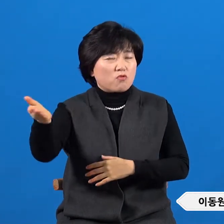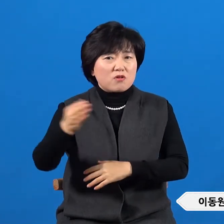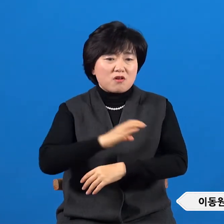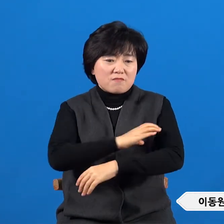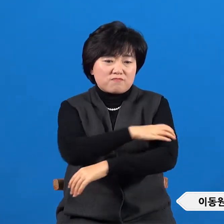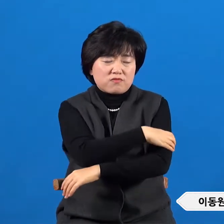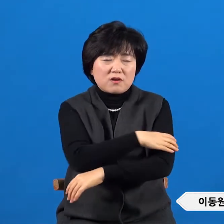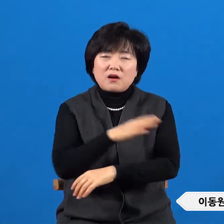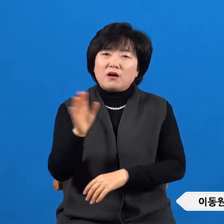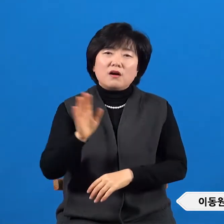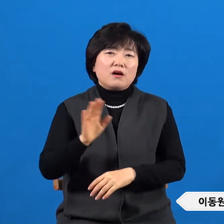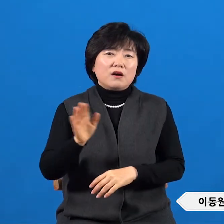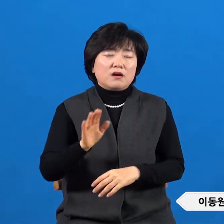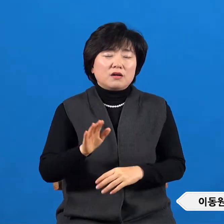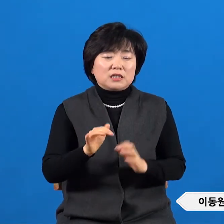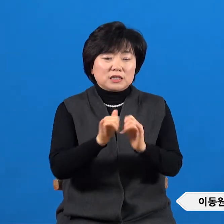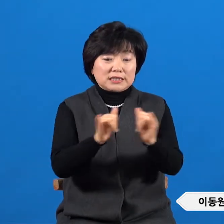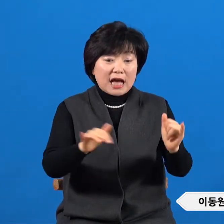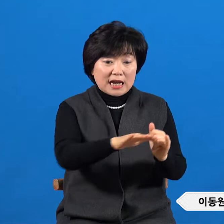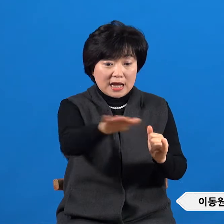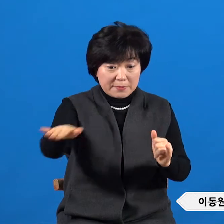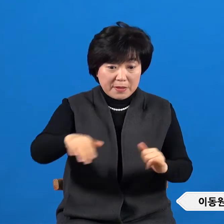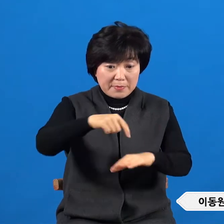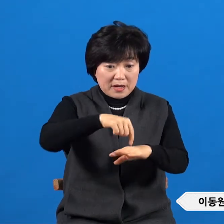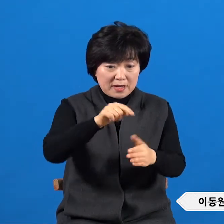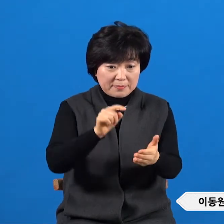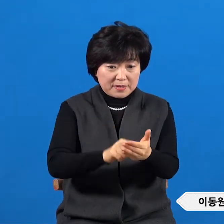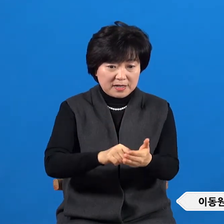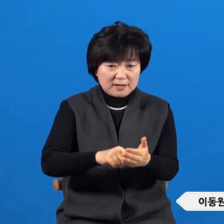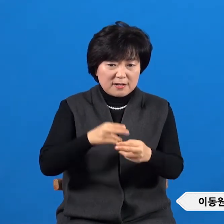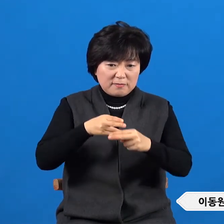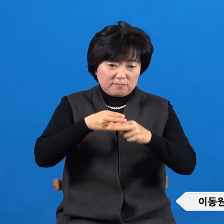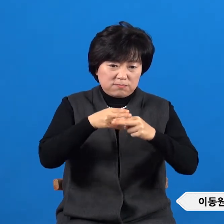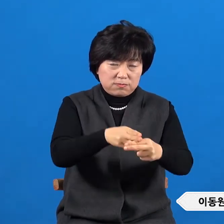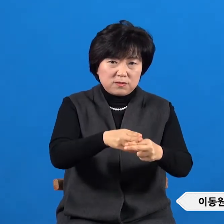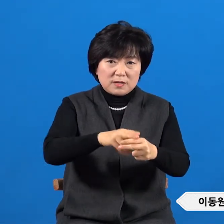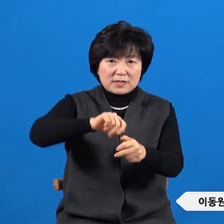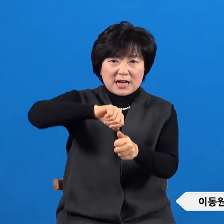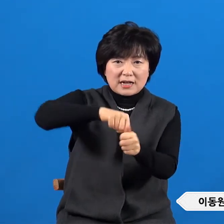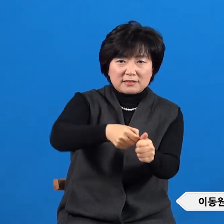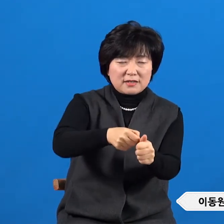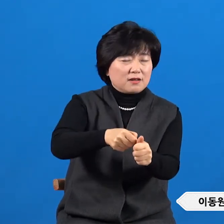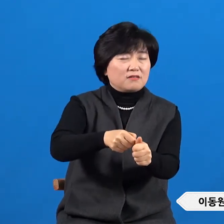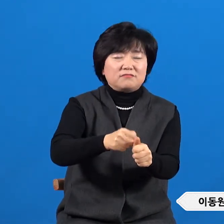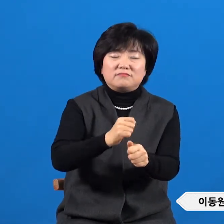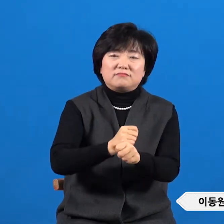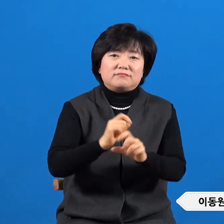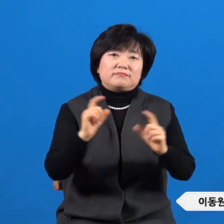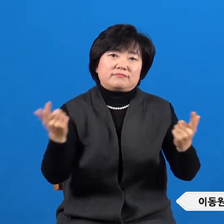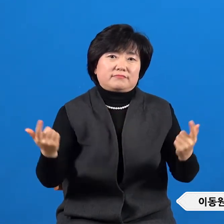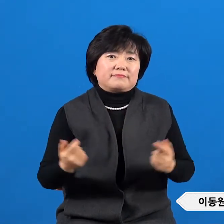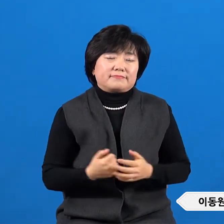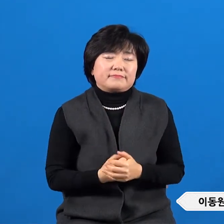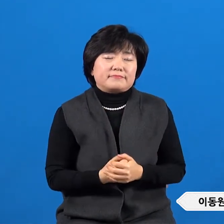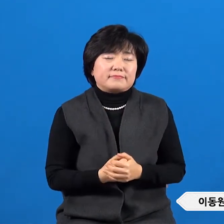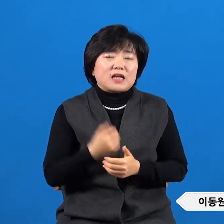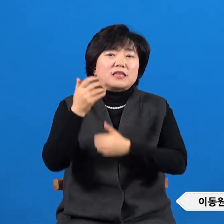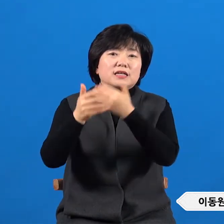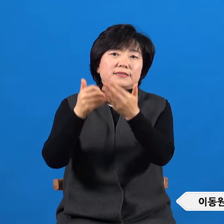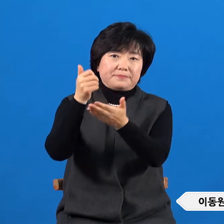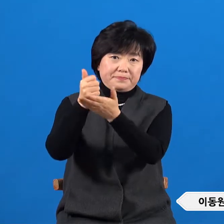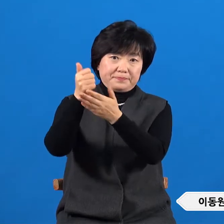그는 결코 자신의 힘을 과시하지 않으시고 또 사람들의 마음을 강제하는 방식으로